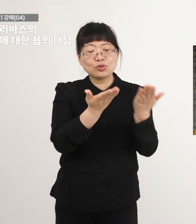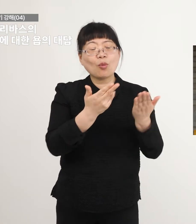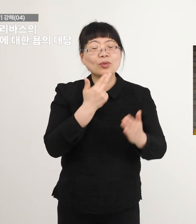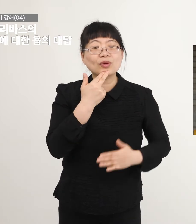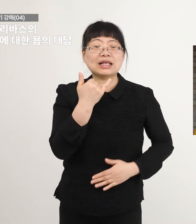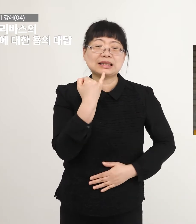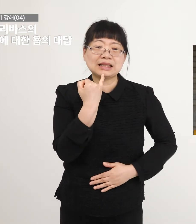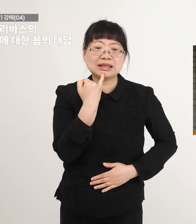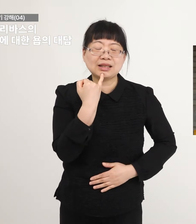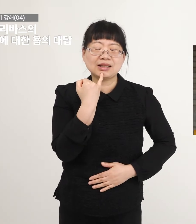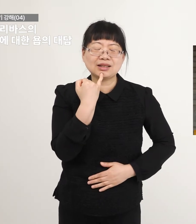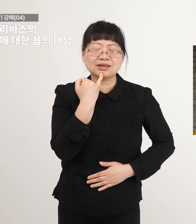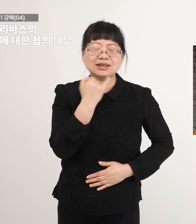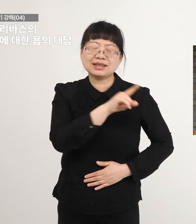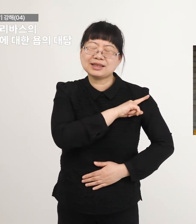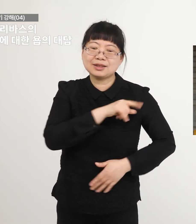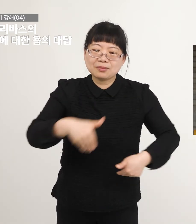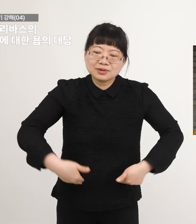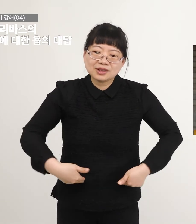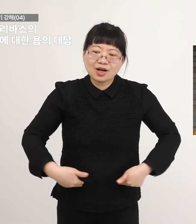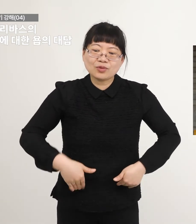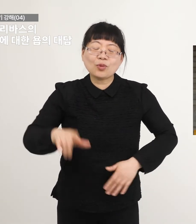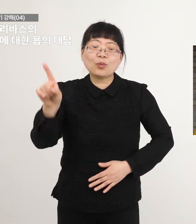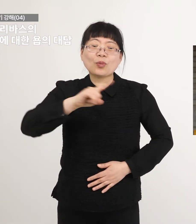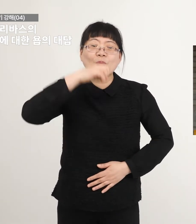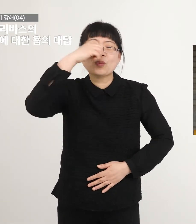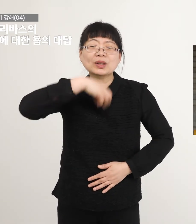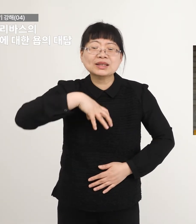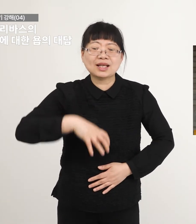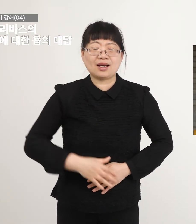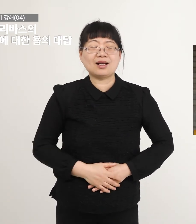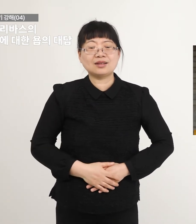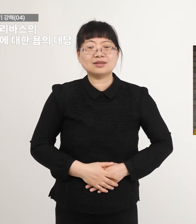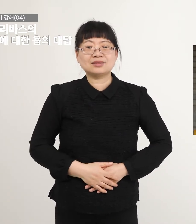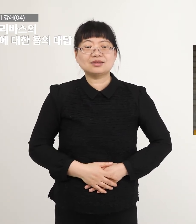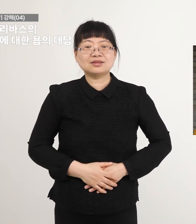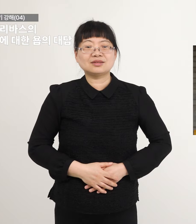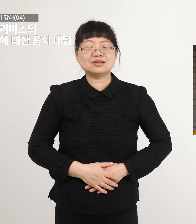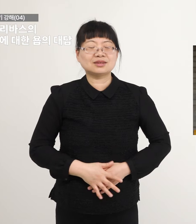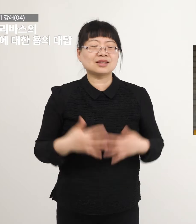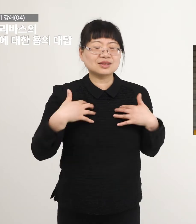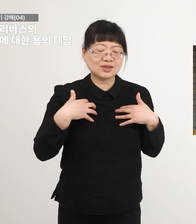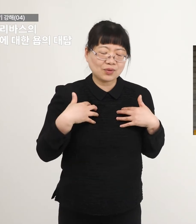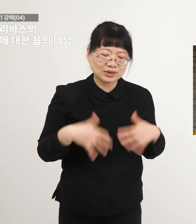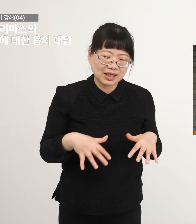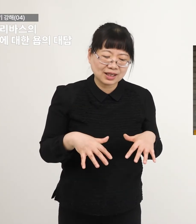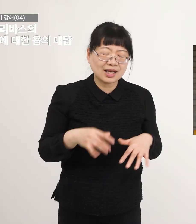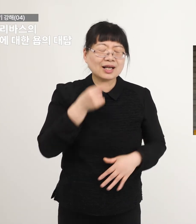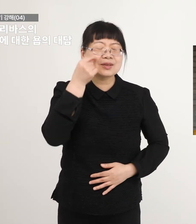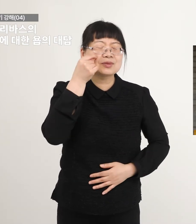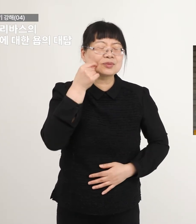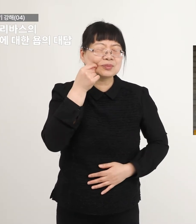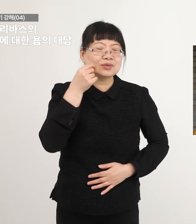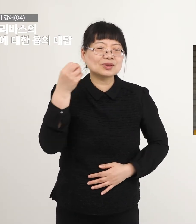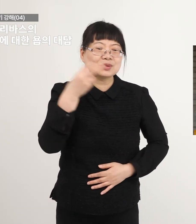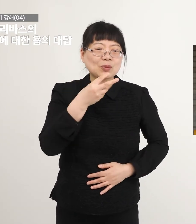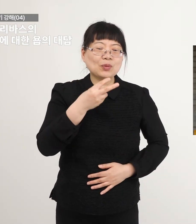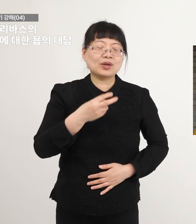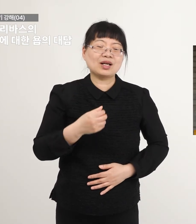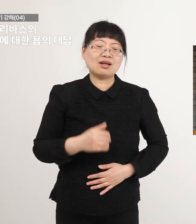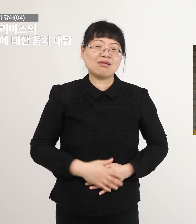그때 절실히 더욱 필요한 것은 그냥 그 연약한 눈물과